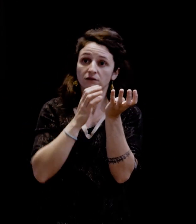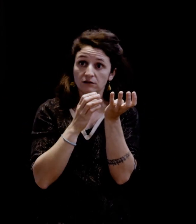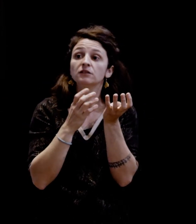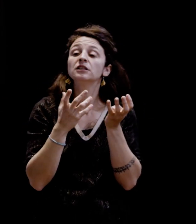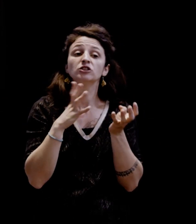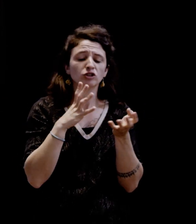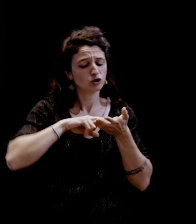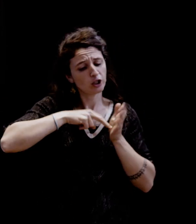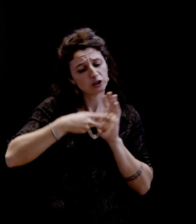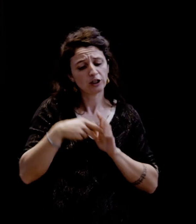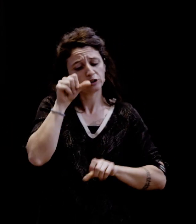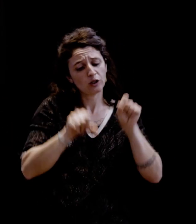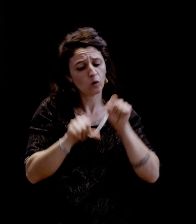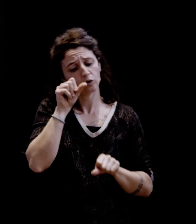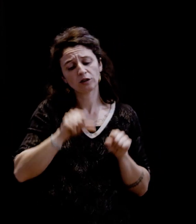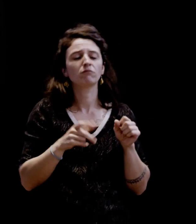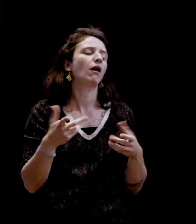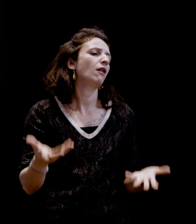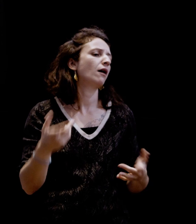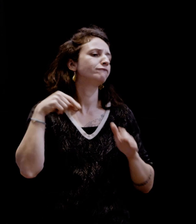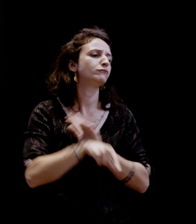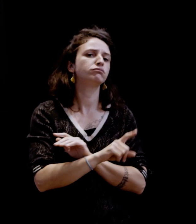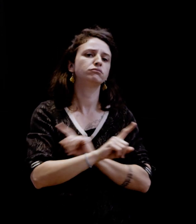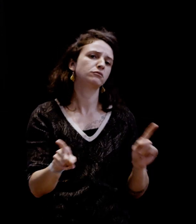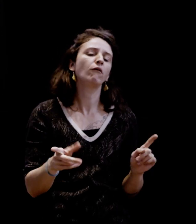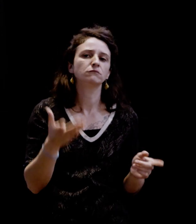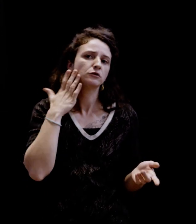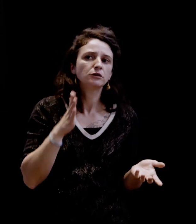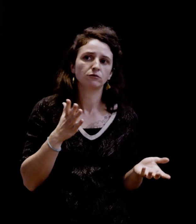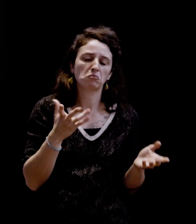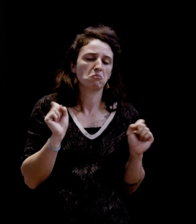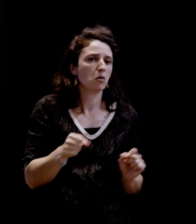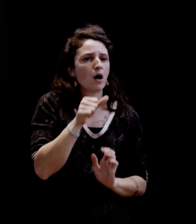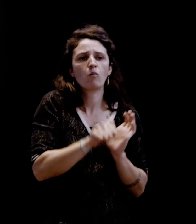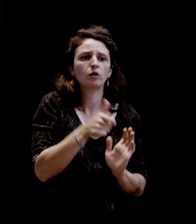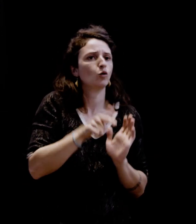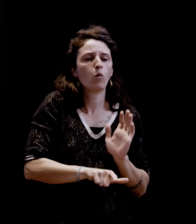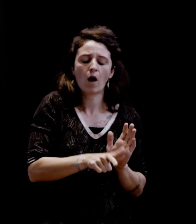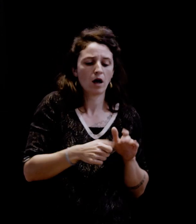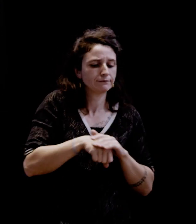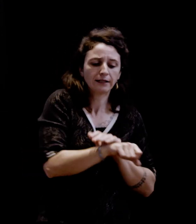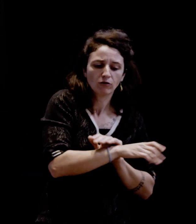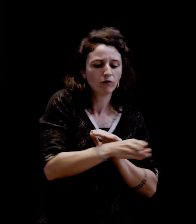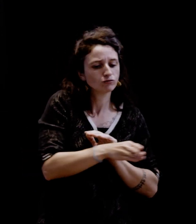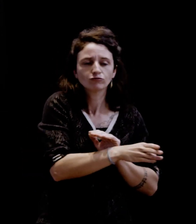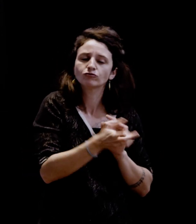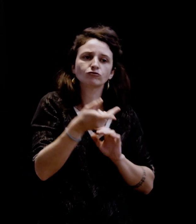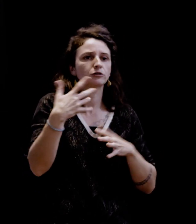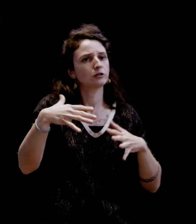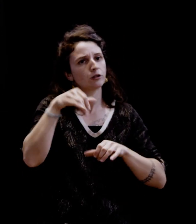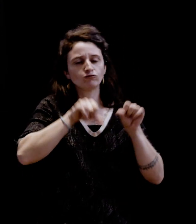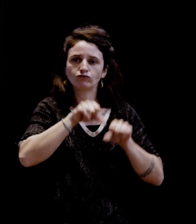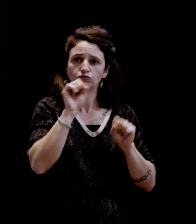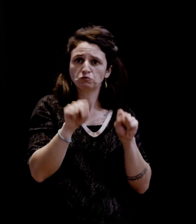dont on ne va pas parler maintenant, avec des chirurgies primaires qui commencent, vous le savez très bien, dans les tout premiers mois de la vie, pour déjà essayer de faire une petite continuité palatine